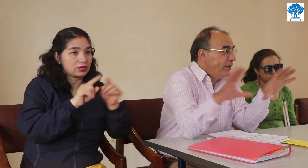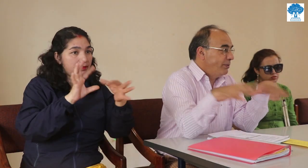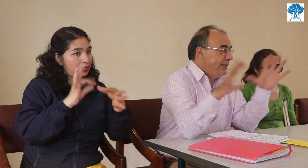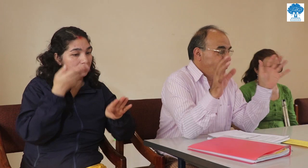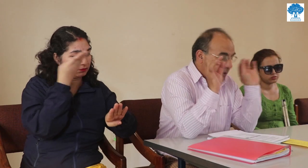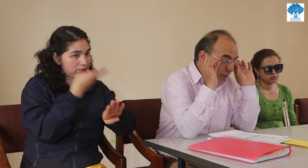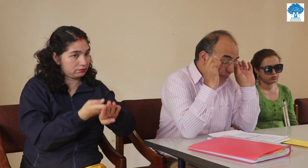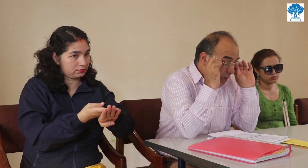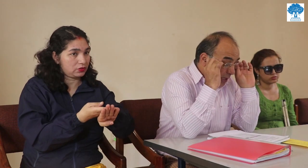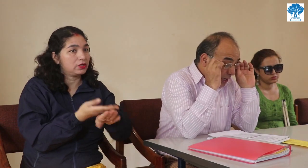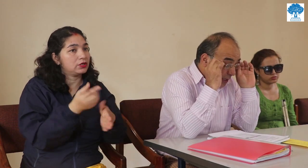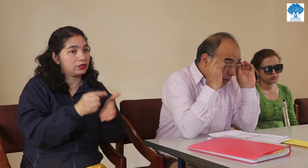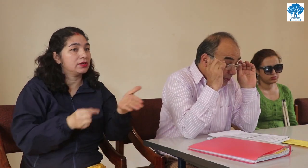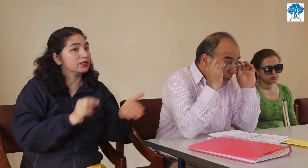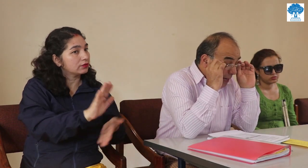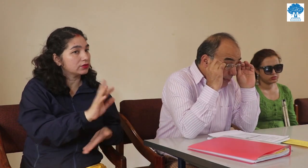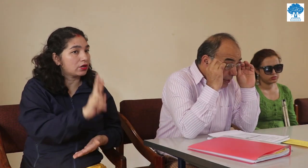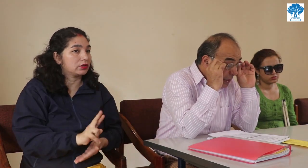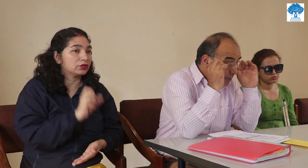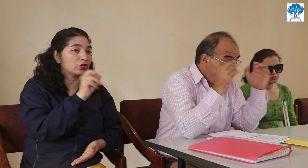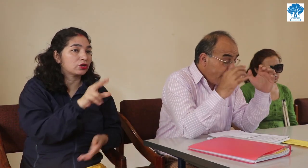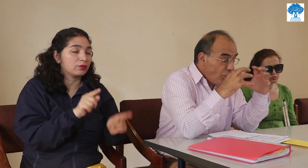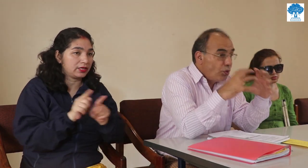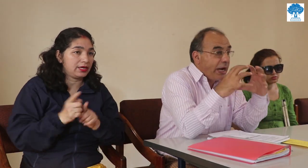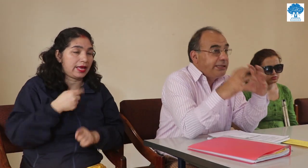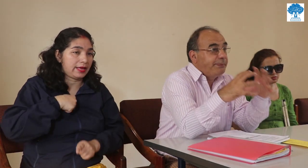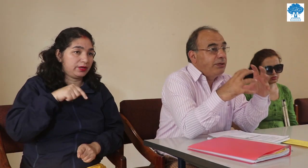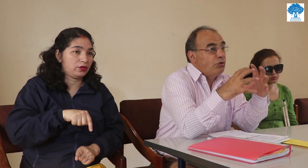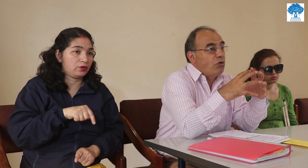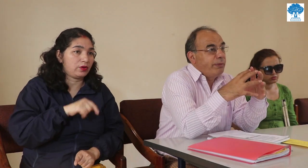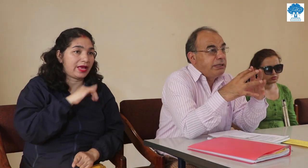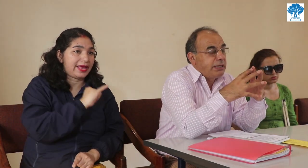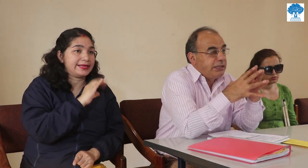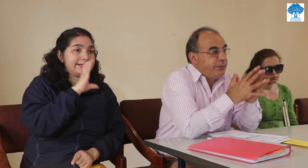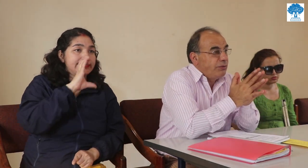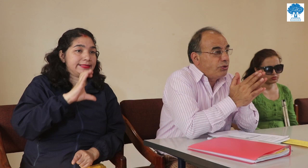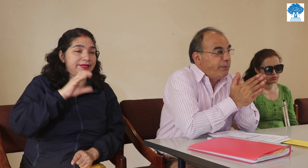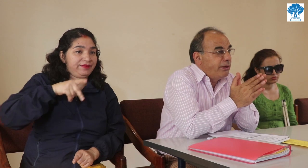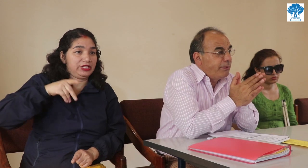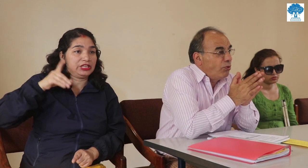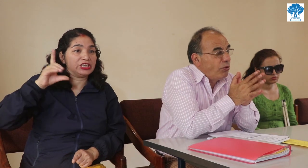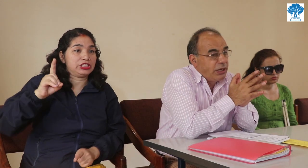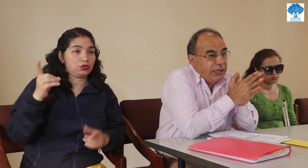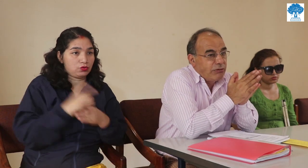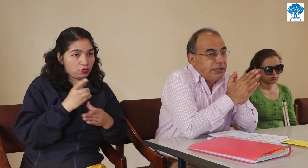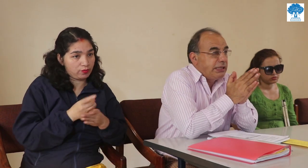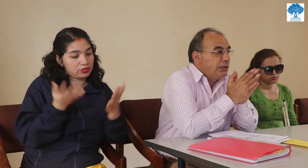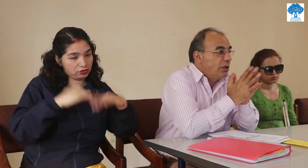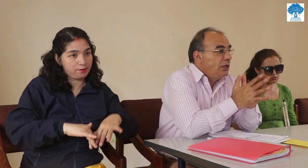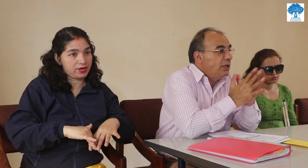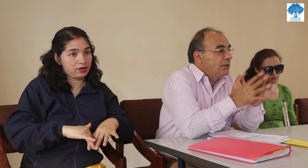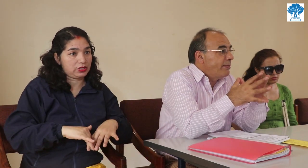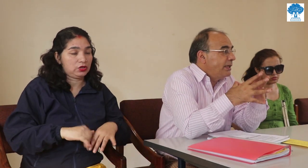भनेर लेखिएको विषयहरू हुन्छ तैपनि अब हामीले यो आइसिपिडीको डकुमेन्ट र आइसिपिडीको सम्मेलनको एउटा